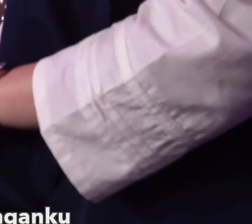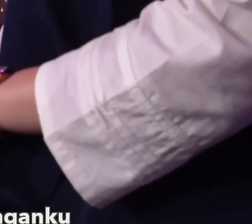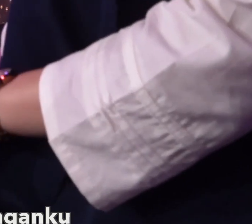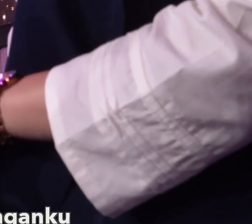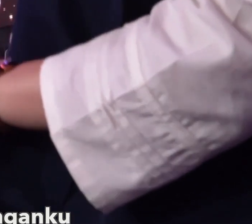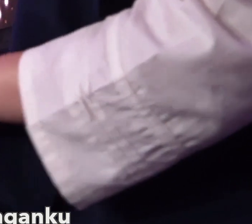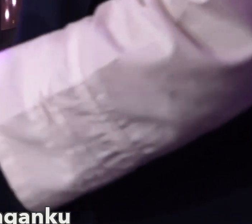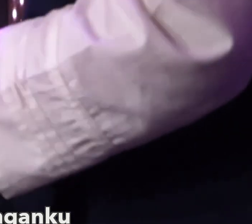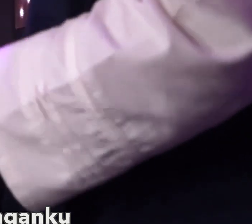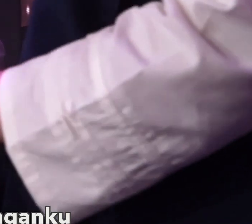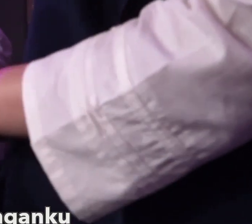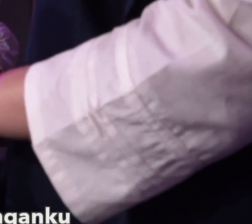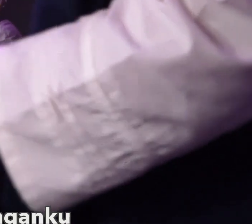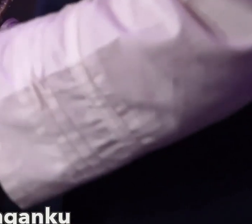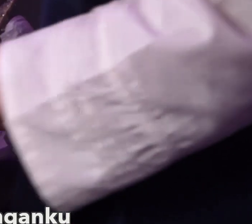tempat